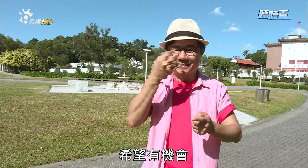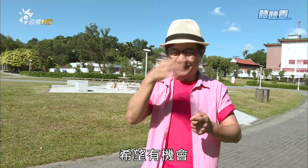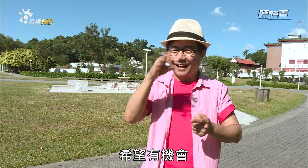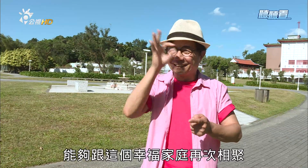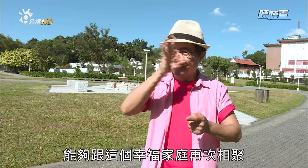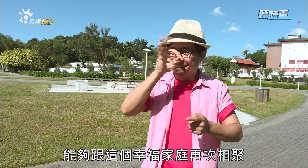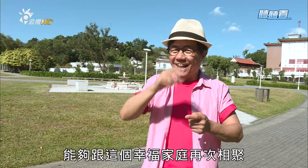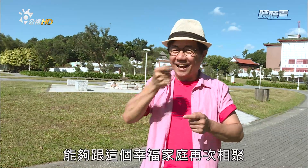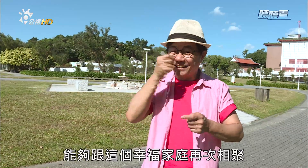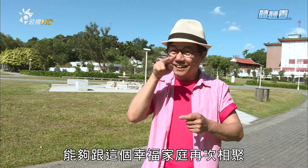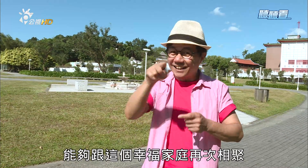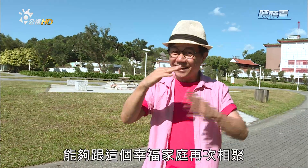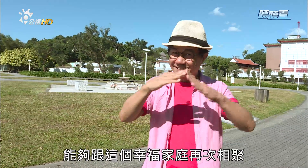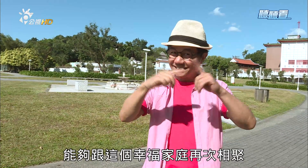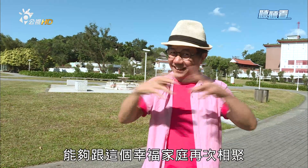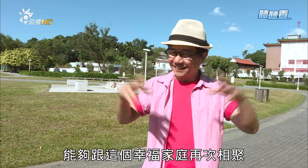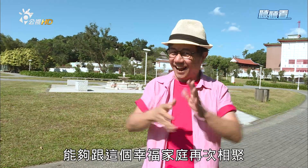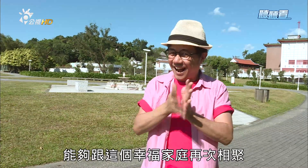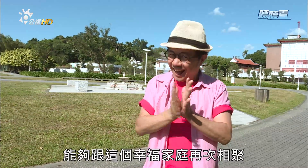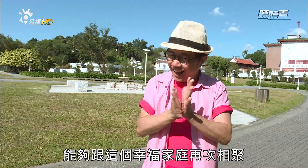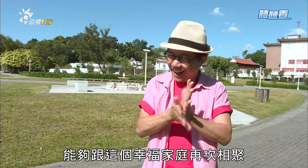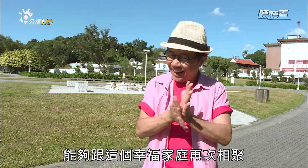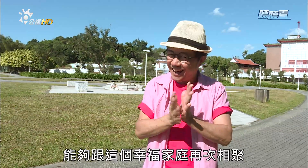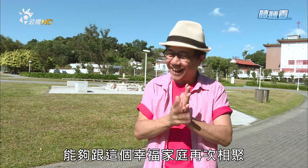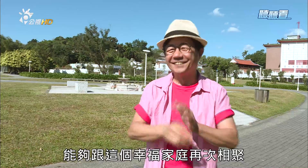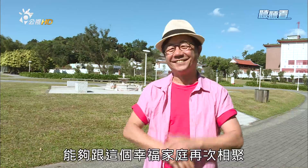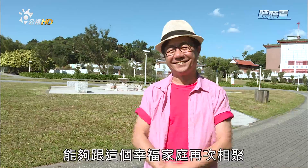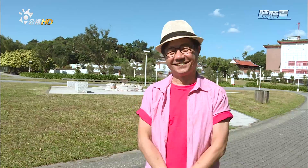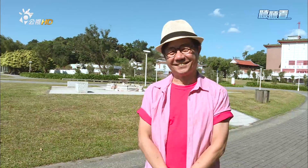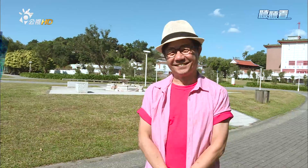机会能够跟这个幸福家庭再次相聚。